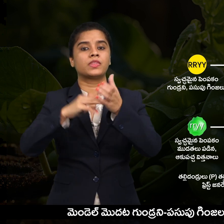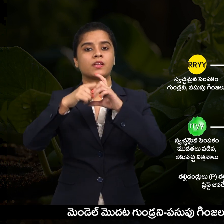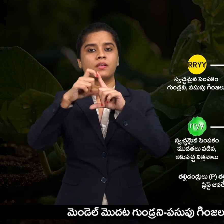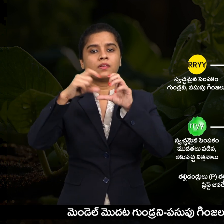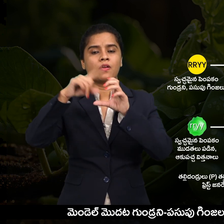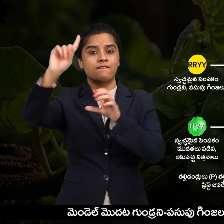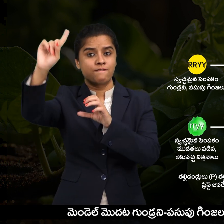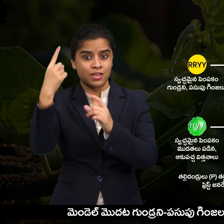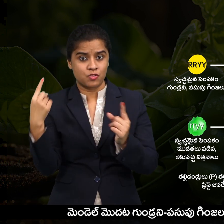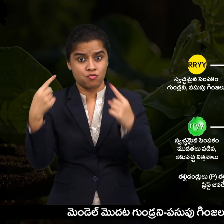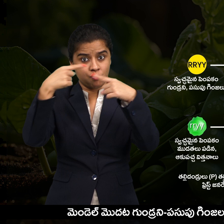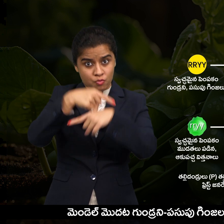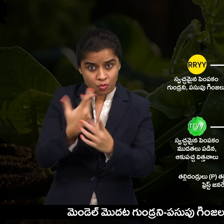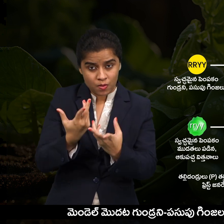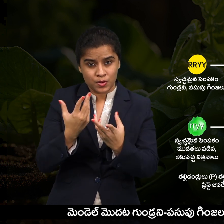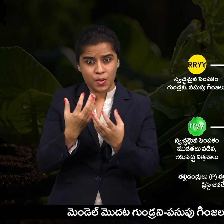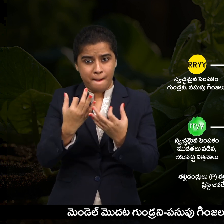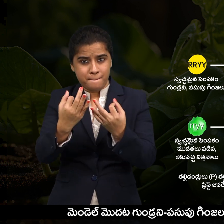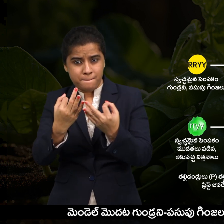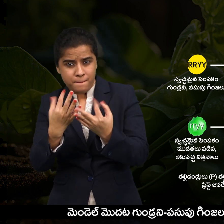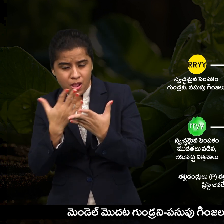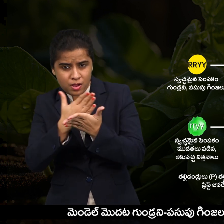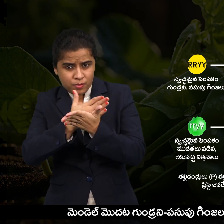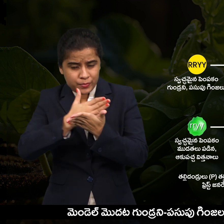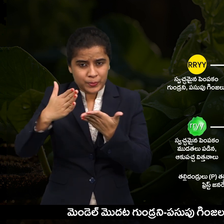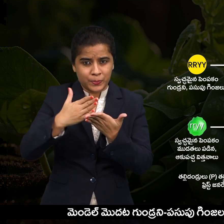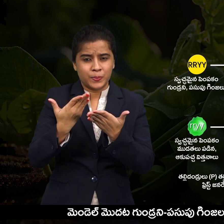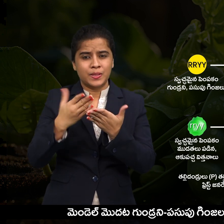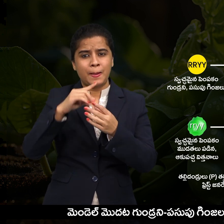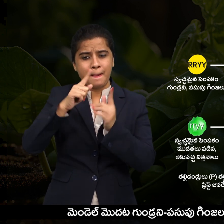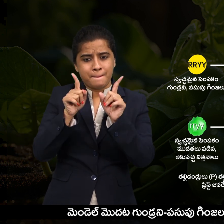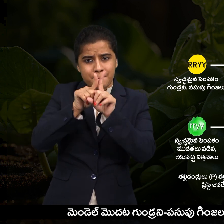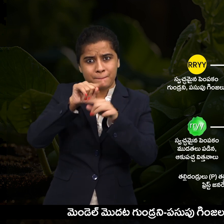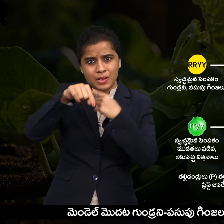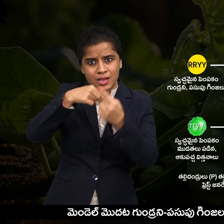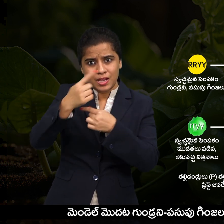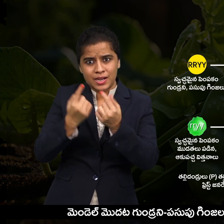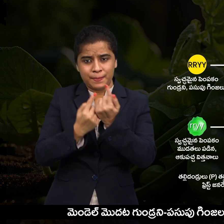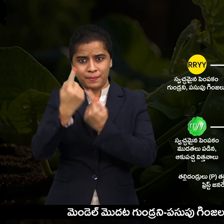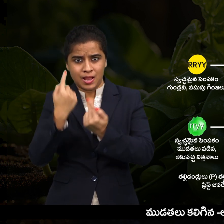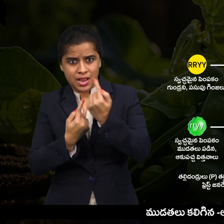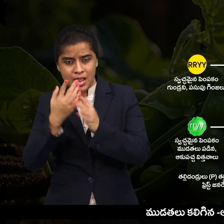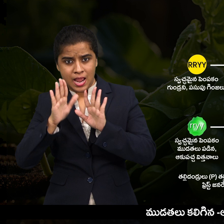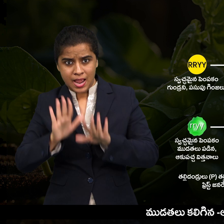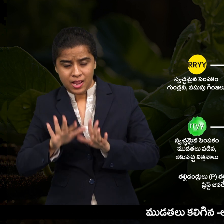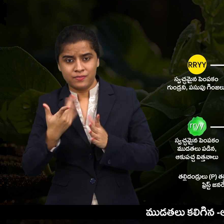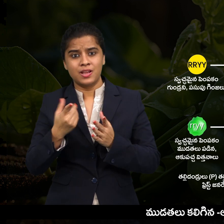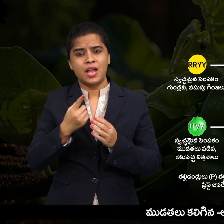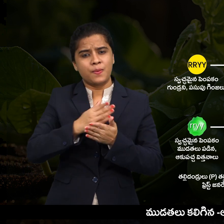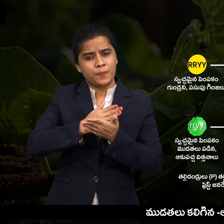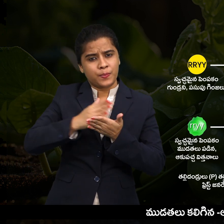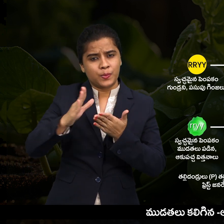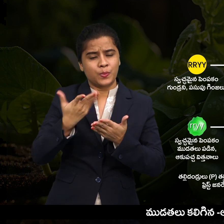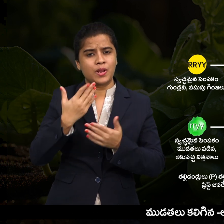మెండెల్ మొదటి గుండ్రని పసుపు గింజలను కలిగి ఉన్న స్వచ్ఛమైన సంతానోత్పత్తి మొక్కలను, ముడతలు